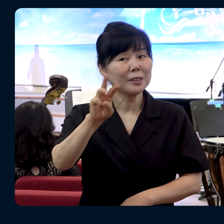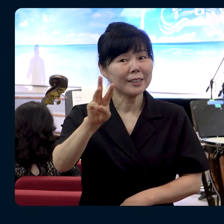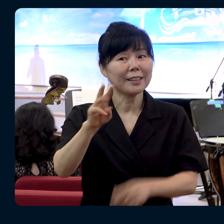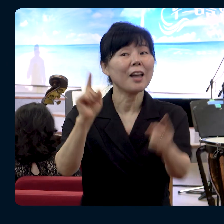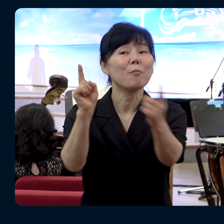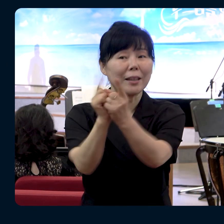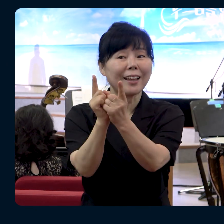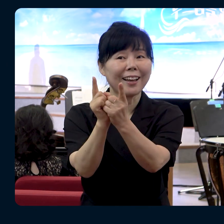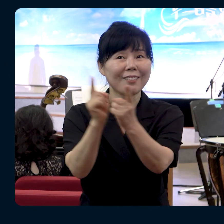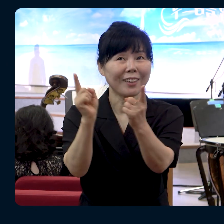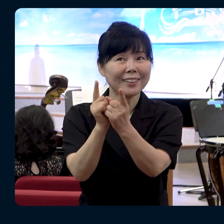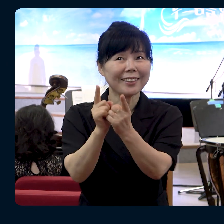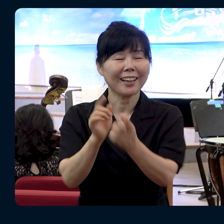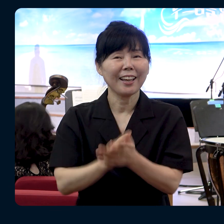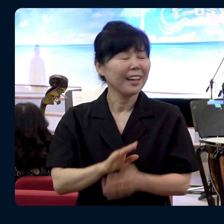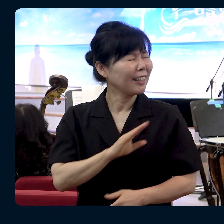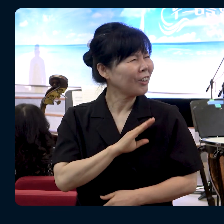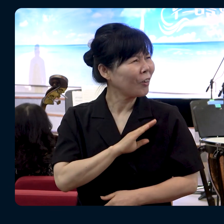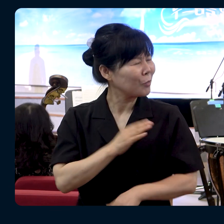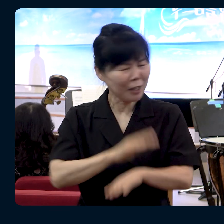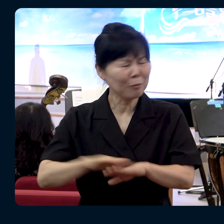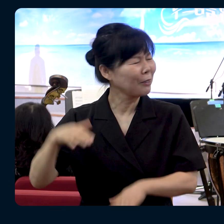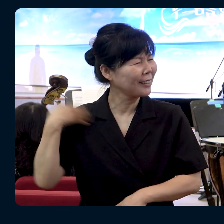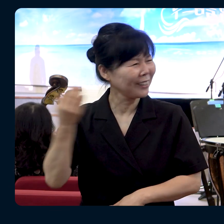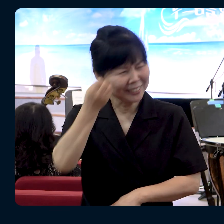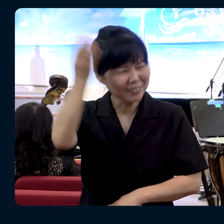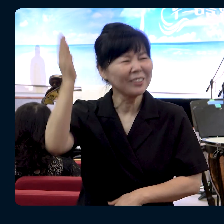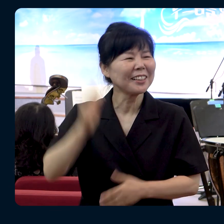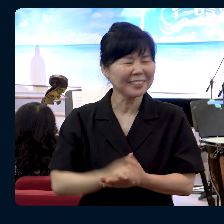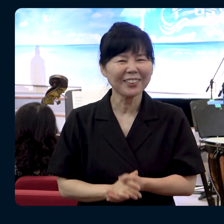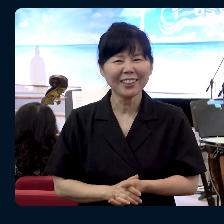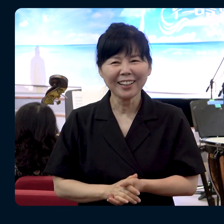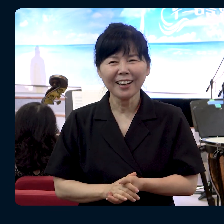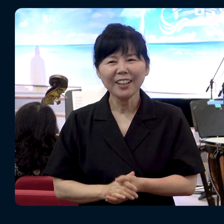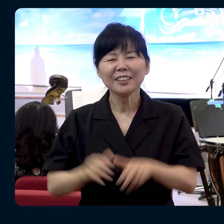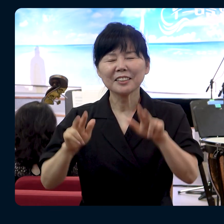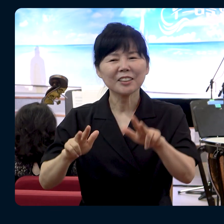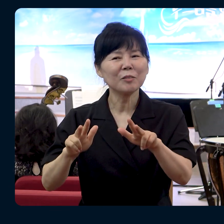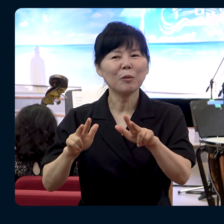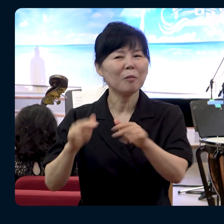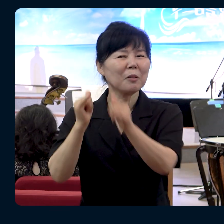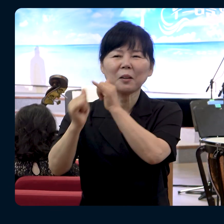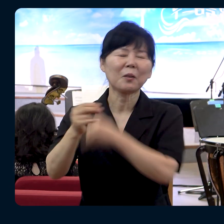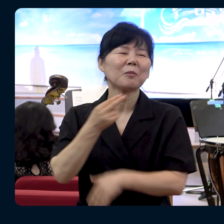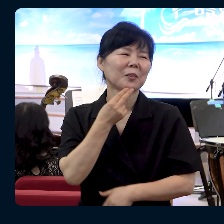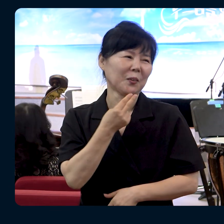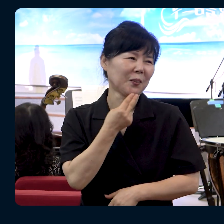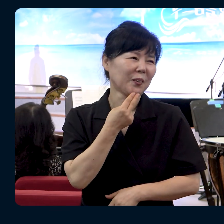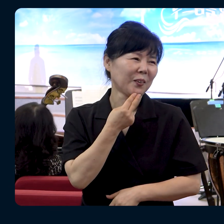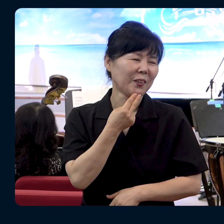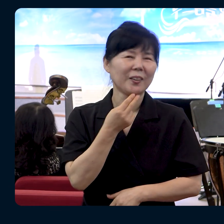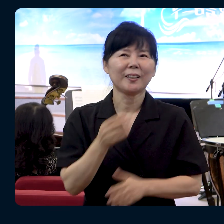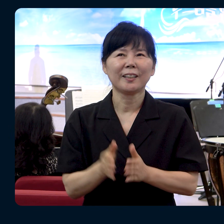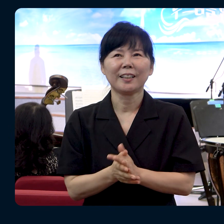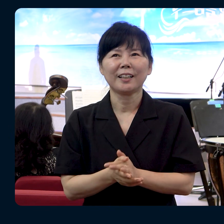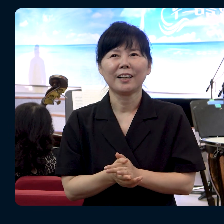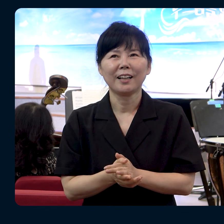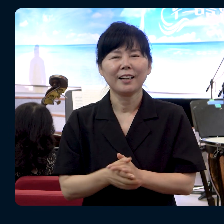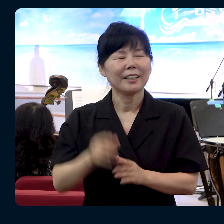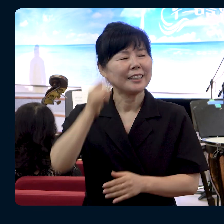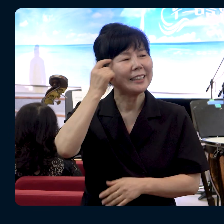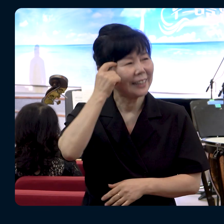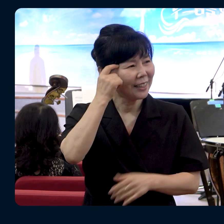생각이 잘 안 납니다. 그 이름도 생각이 안 나고 지금은 연락을 안 하지만, 그런 가치가 바뀐